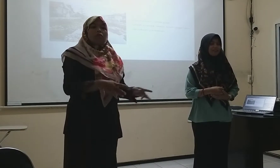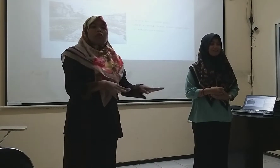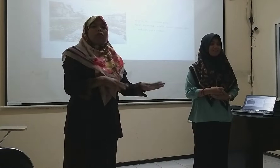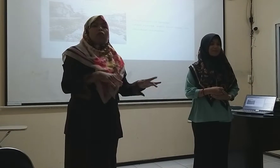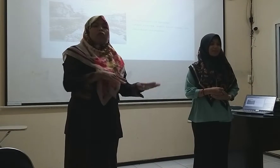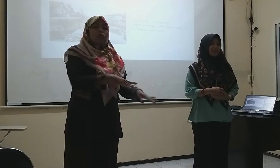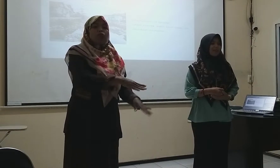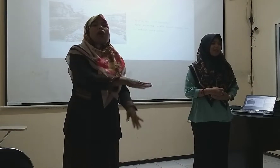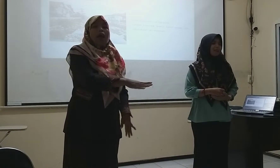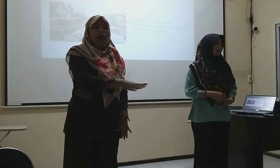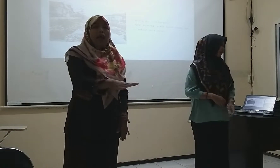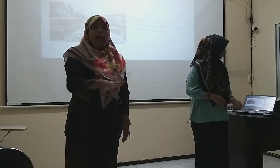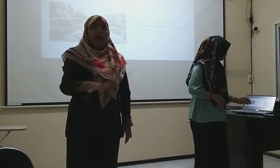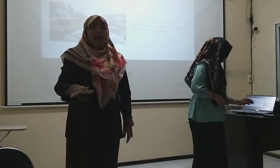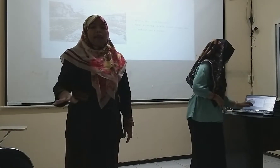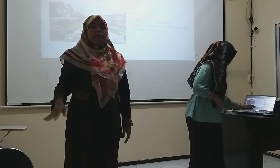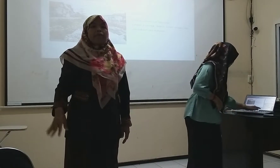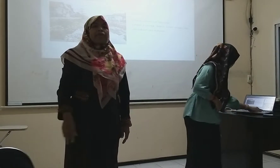gitu.